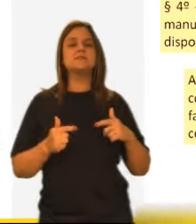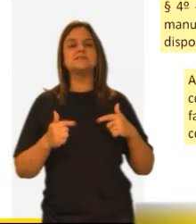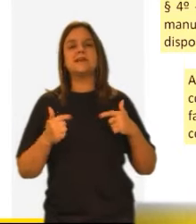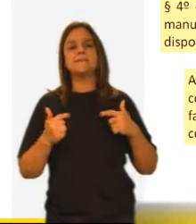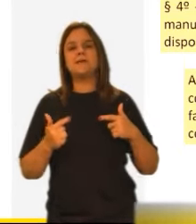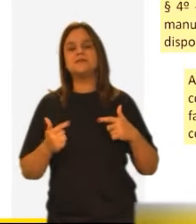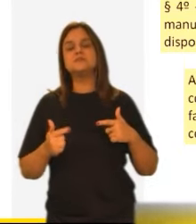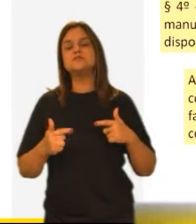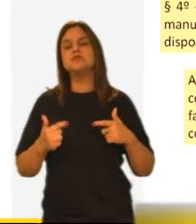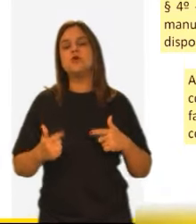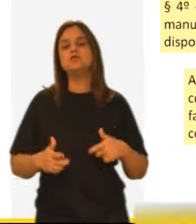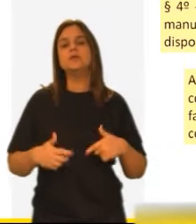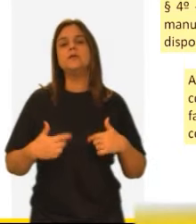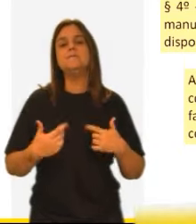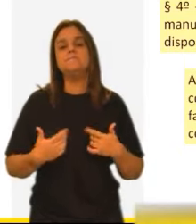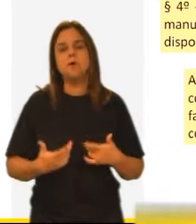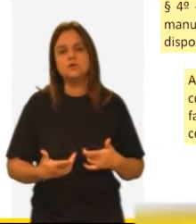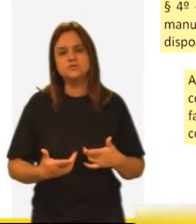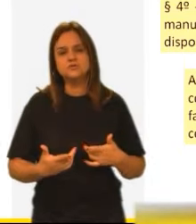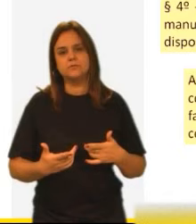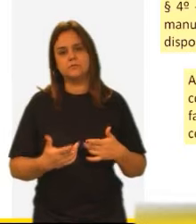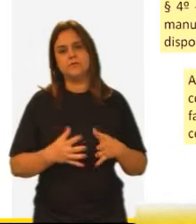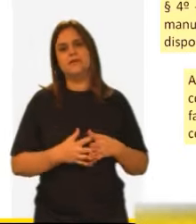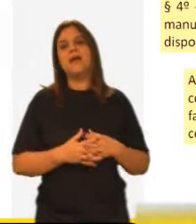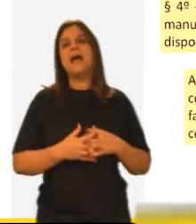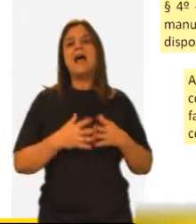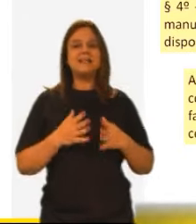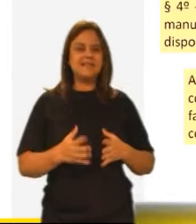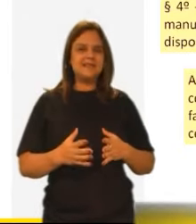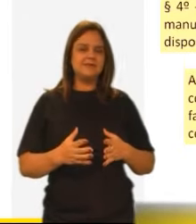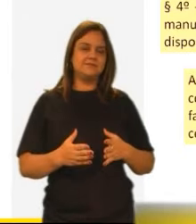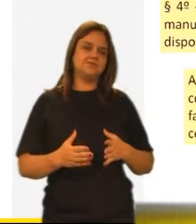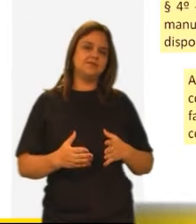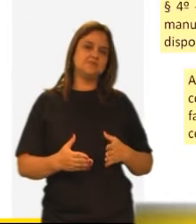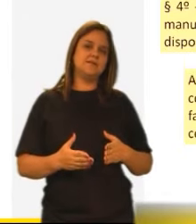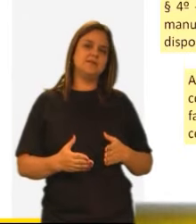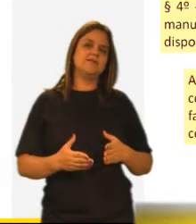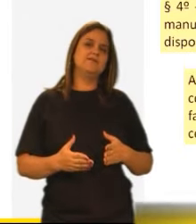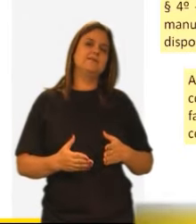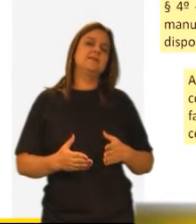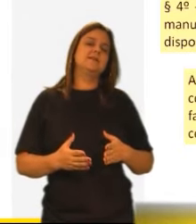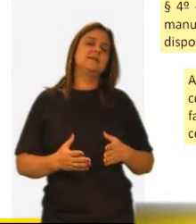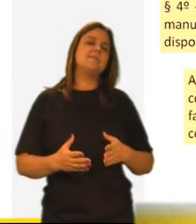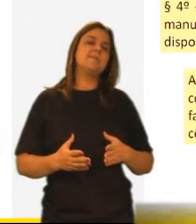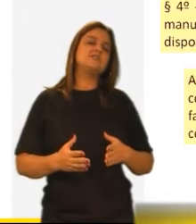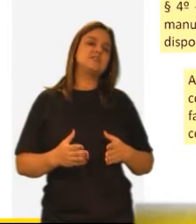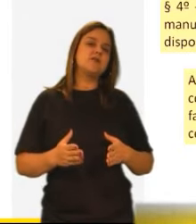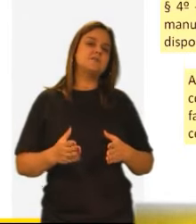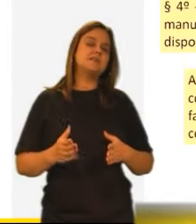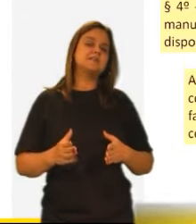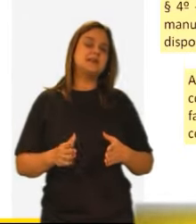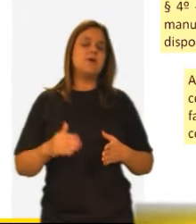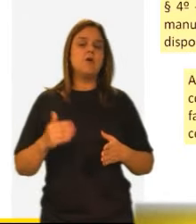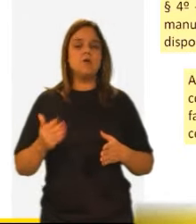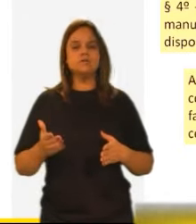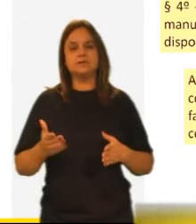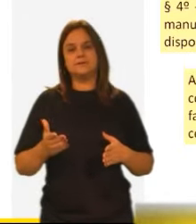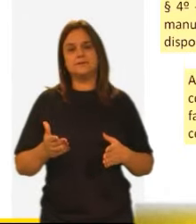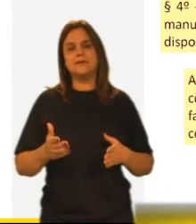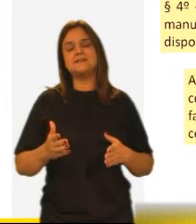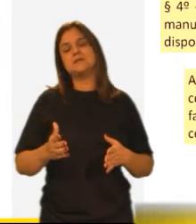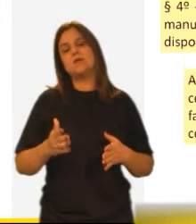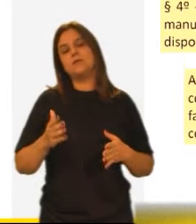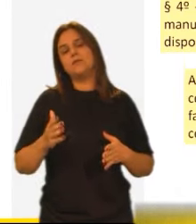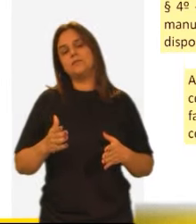cálculo não pode ser a mesma de outro imposto. Aqui diz o quê? Que a base de cálculo tem que ser